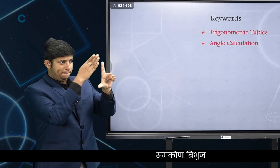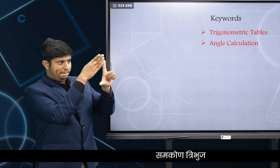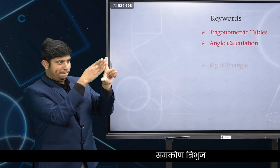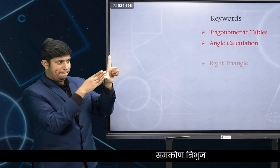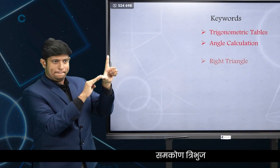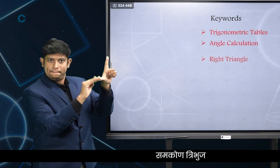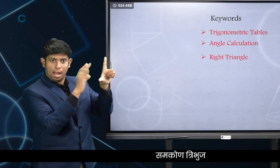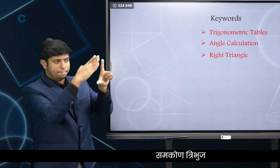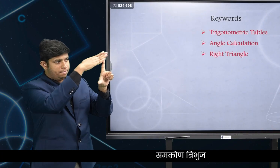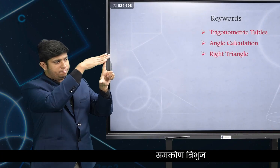समकोण त्रिभुज,